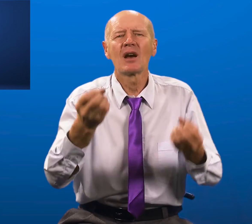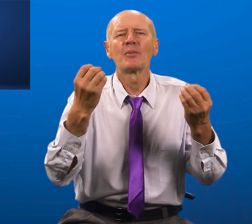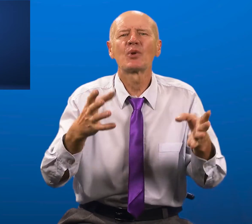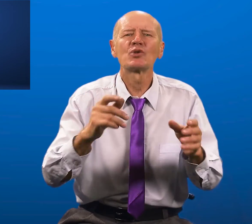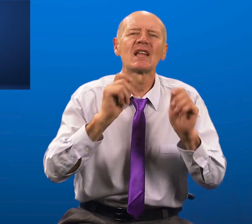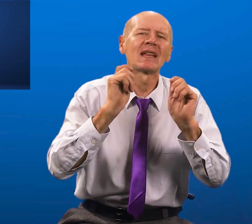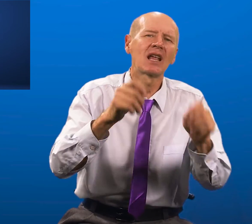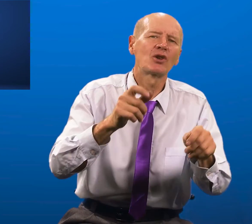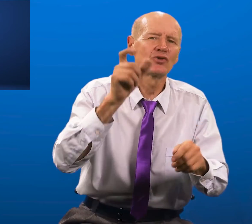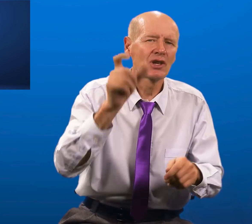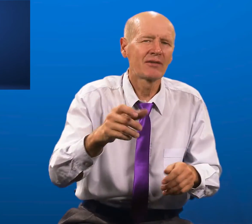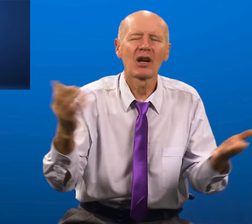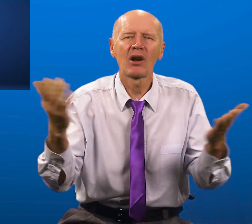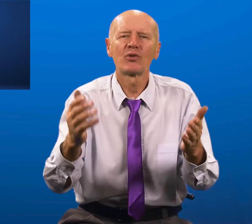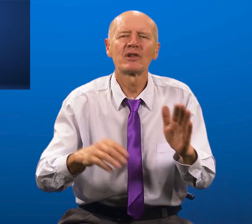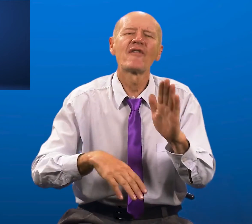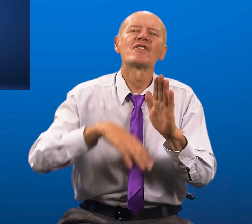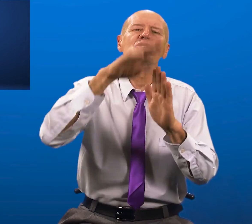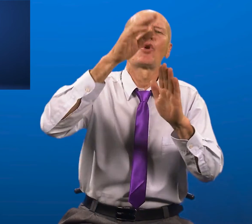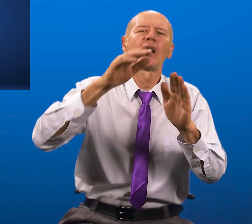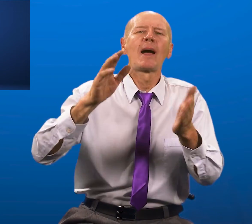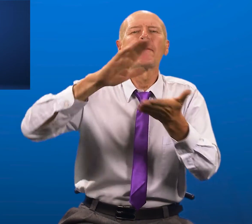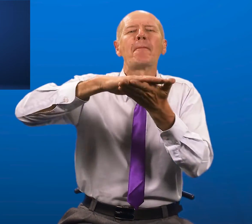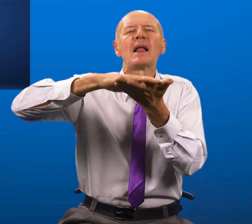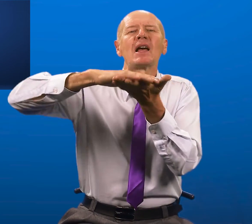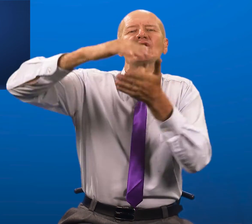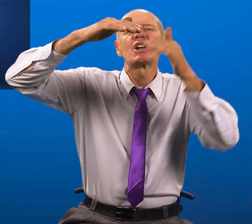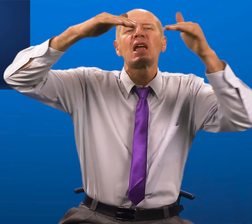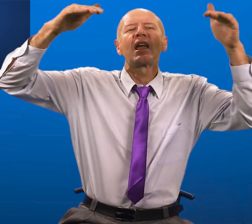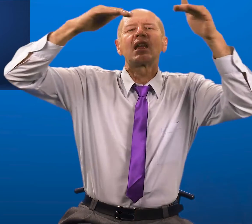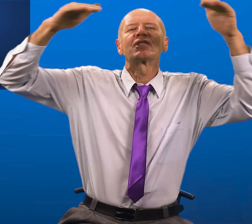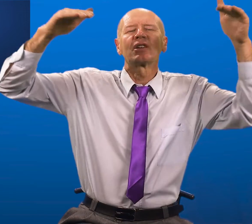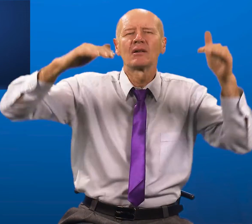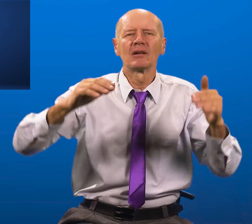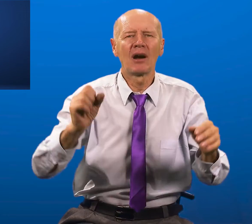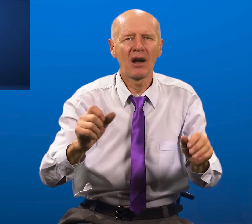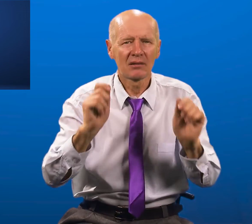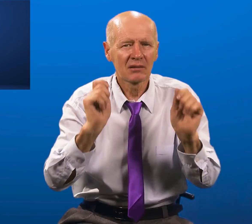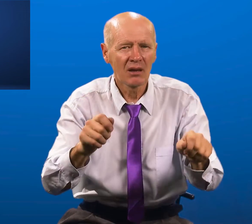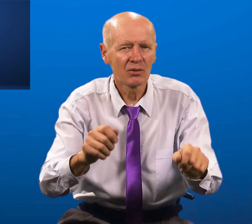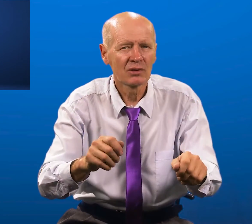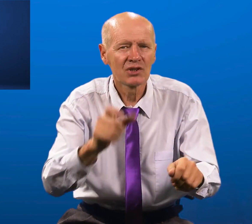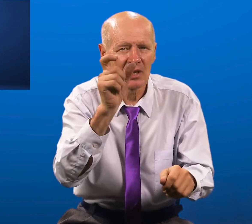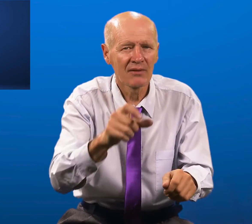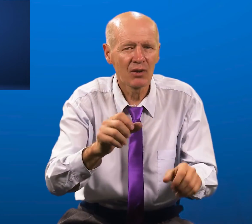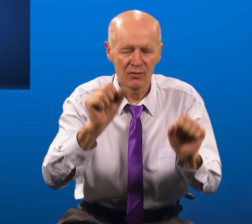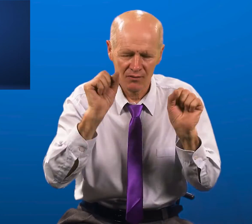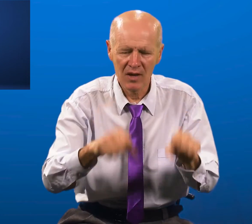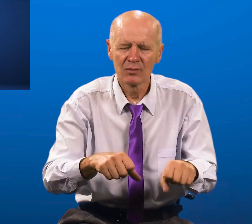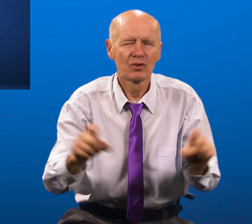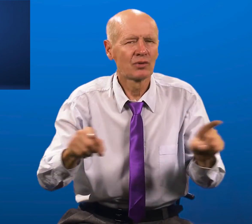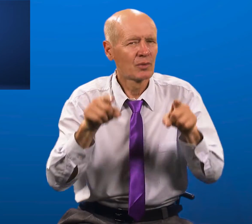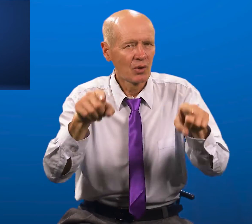не просто дает человеку какое-то высокое положение, Он дает этому человеку возможность,